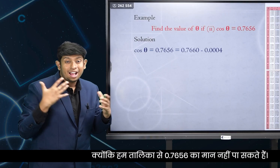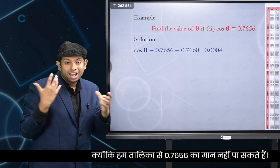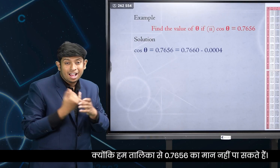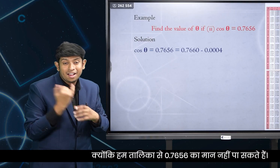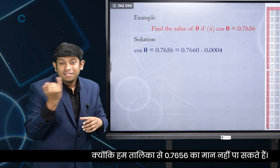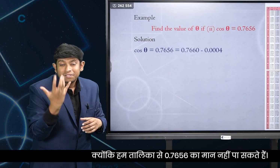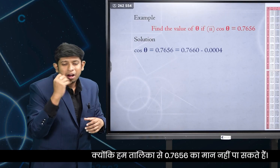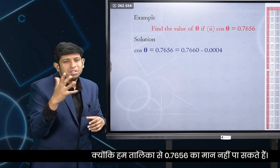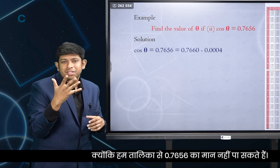क्योंकि हम तालिका से